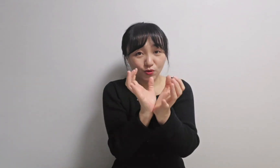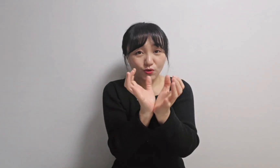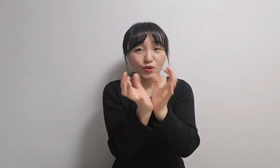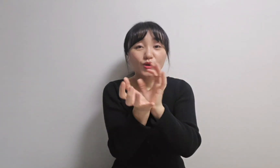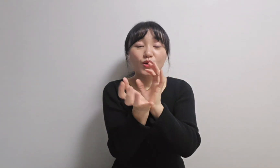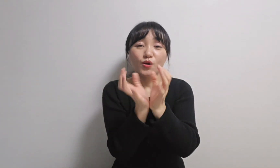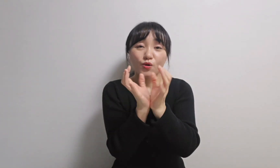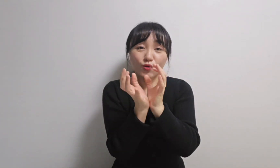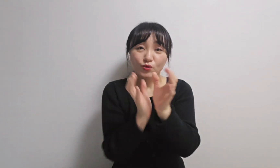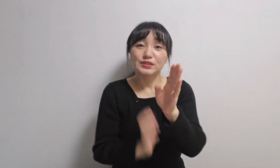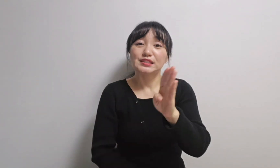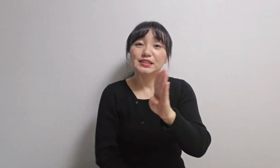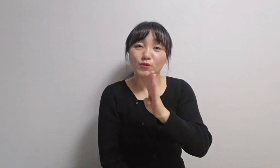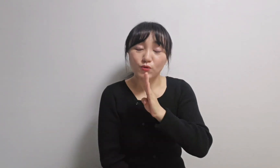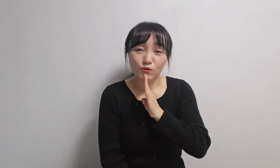피어도 꽃이 고,